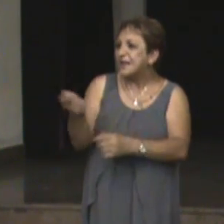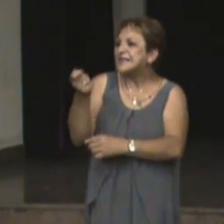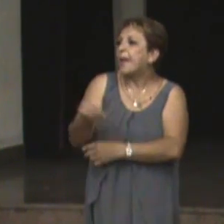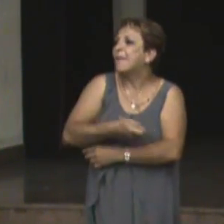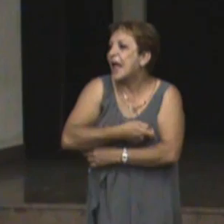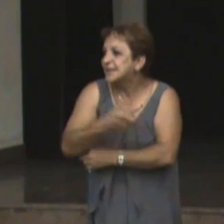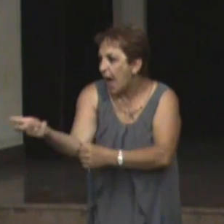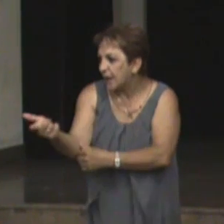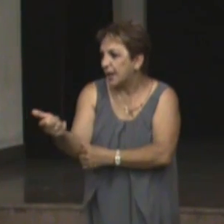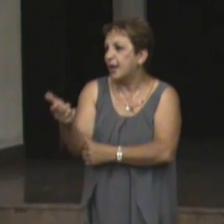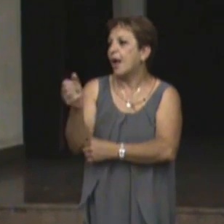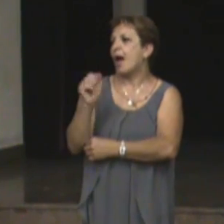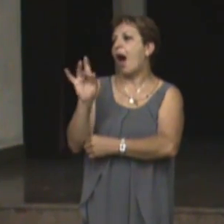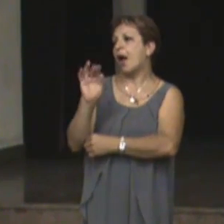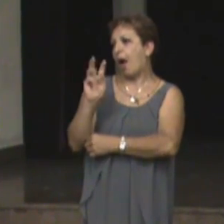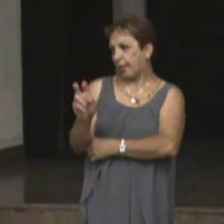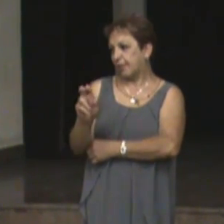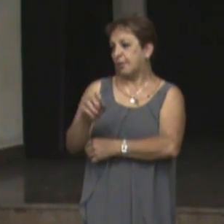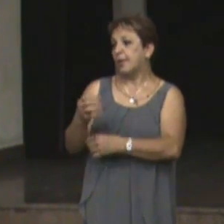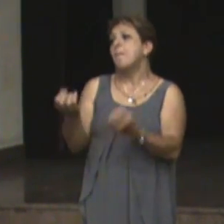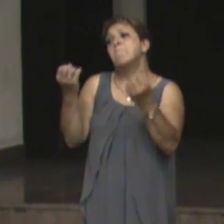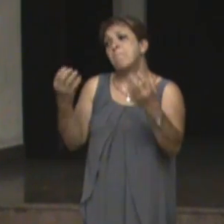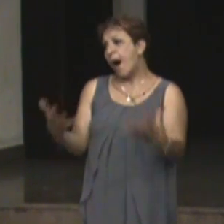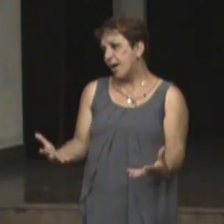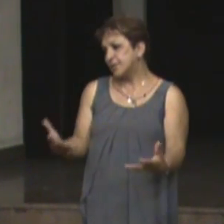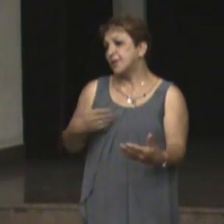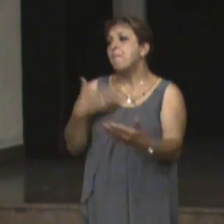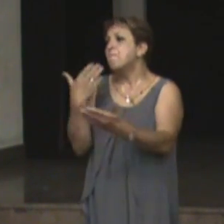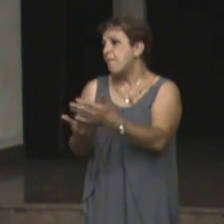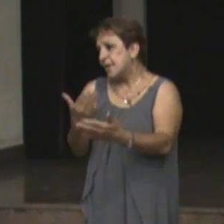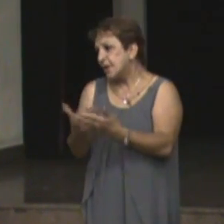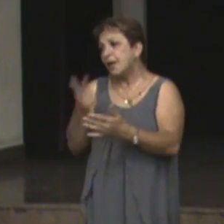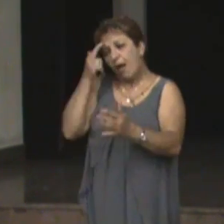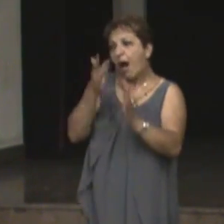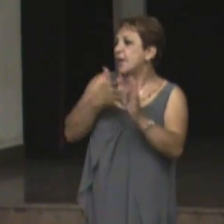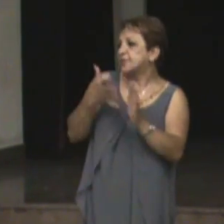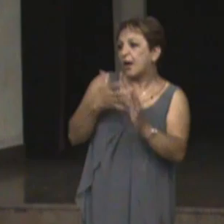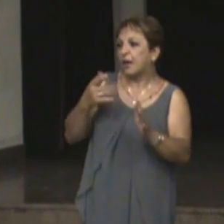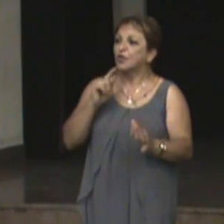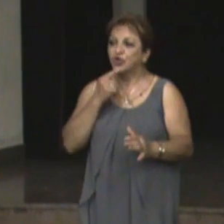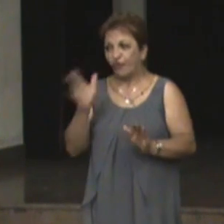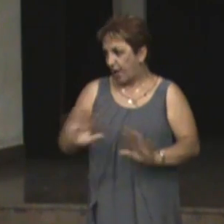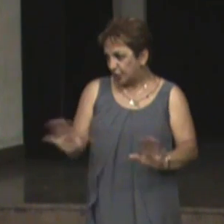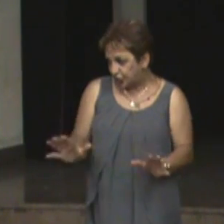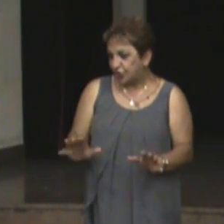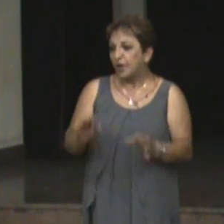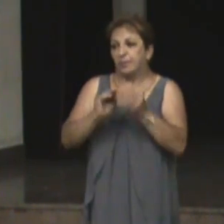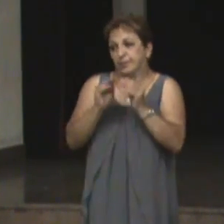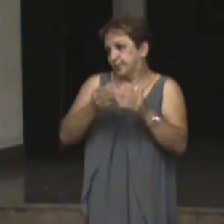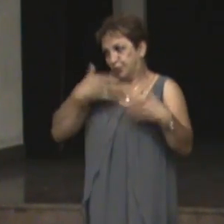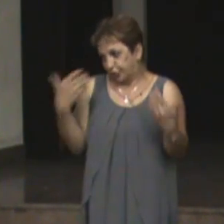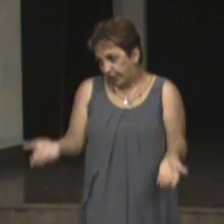բացատրելու առումով մեծ խնդիր պիտի չունենանք հասկանալու առումով նաև, որովհետև